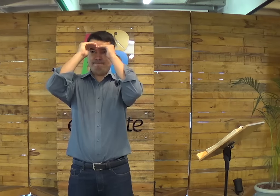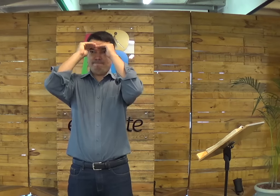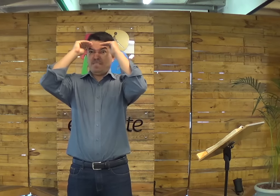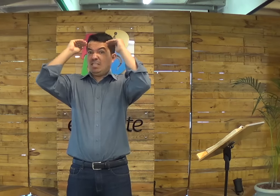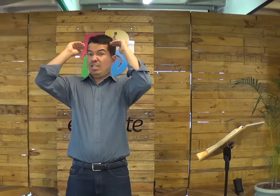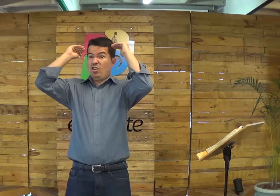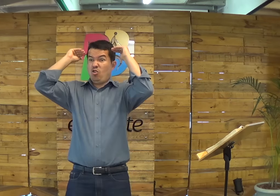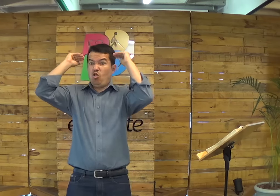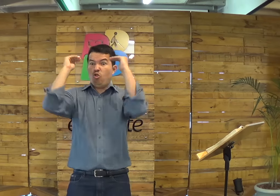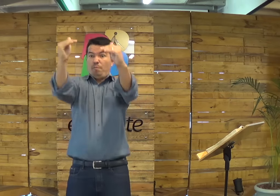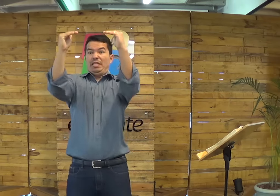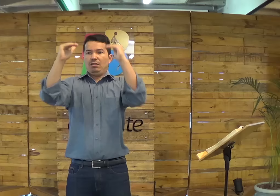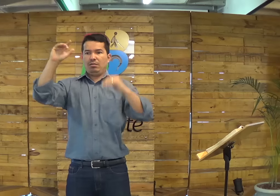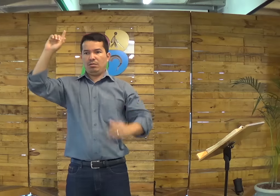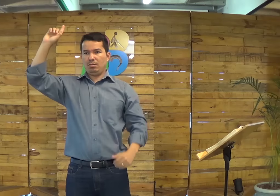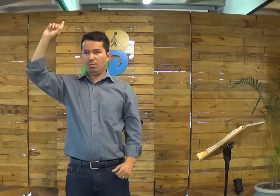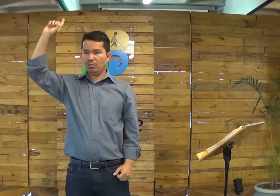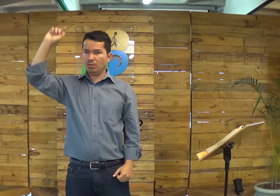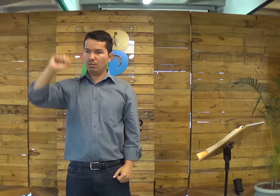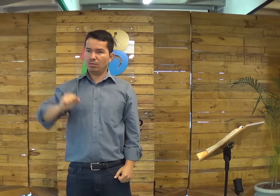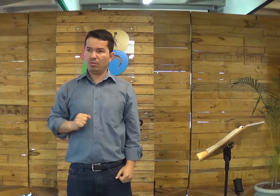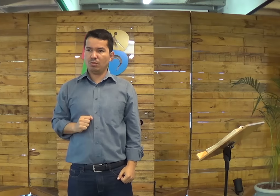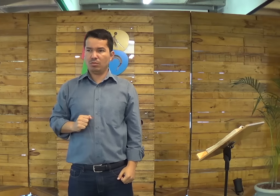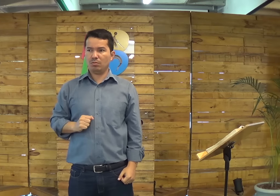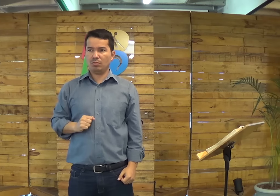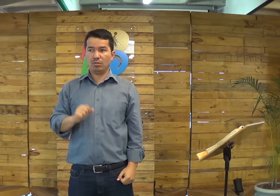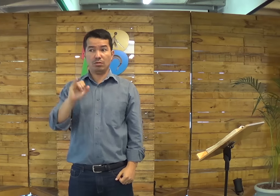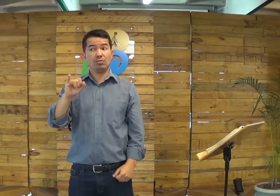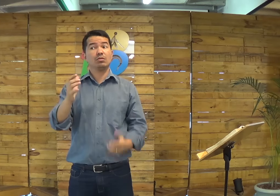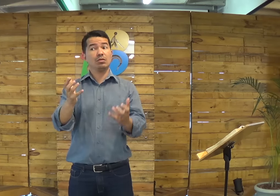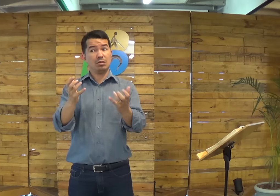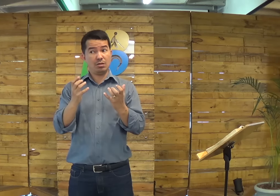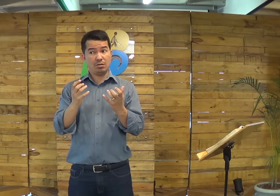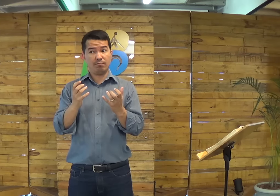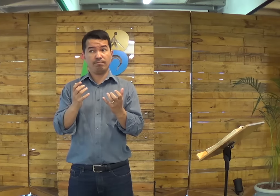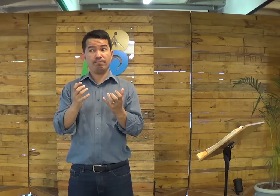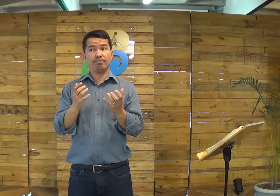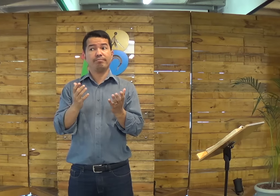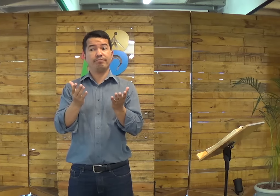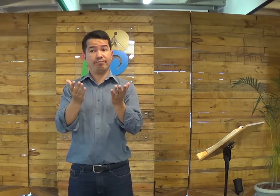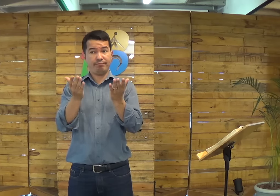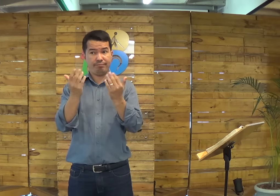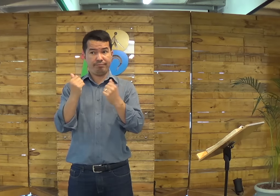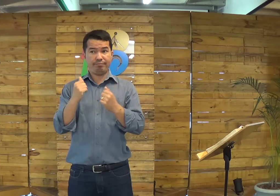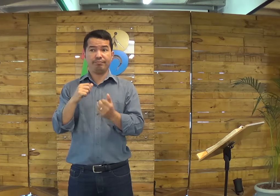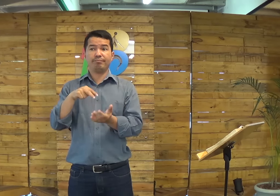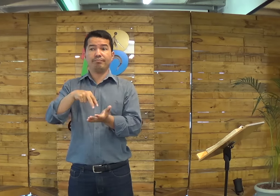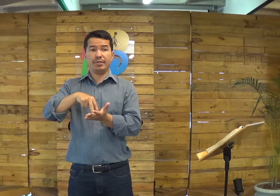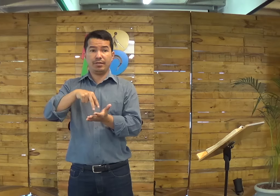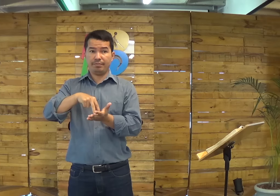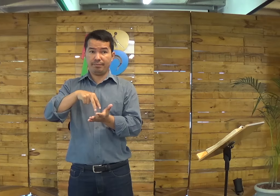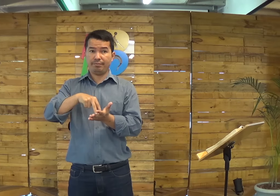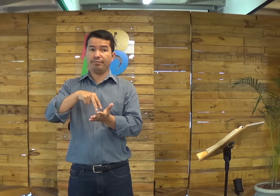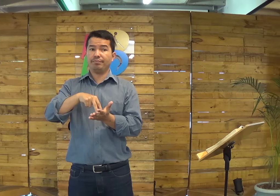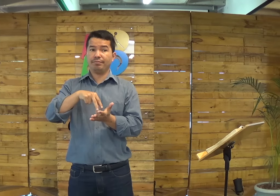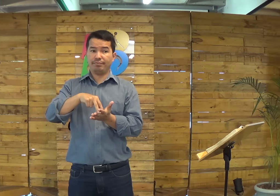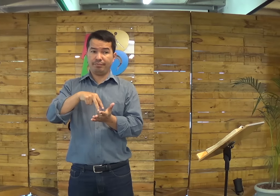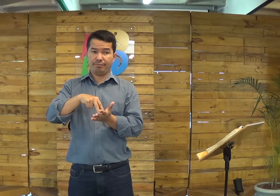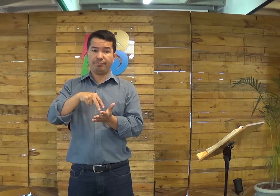ser o principal na sua vida obedecer a ele se você realmente quer isso vem aqui fique em